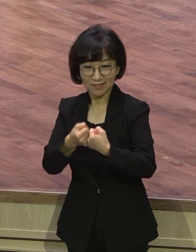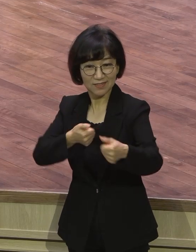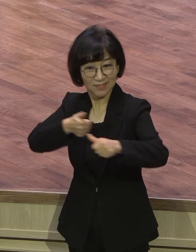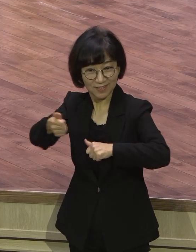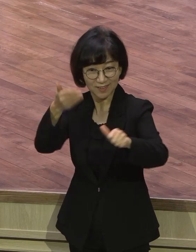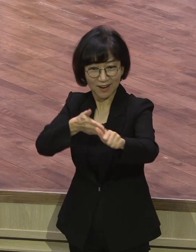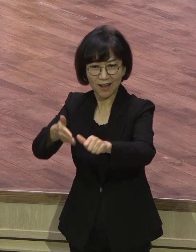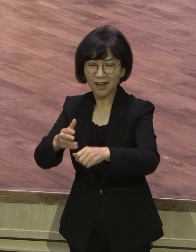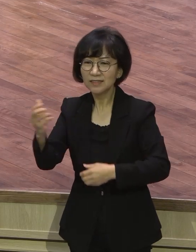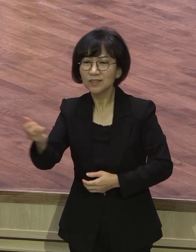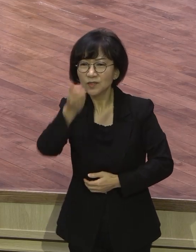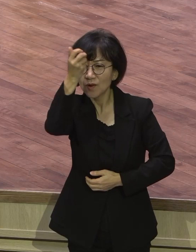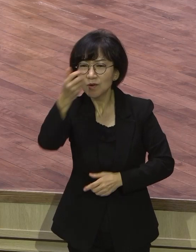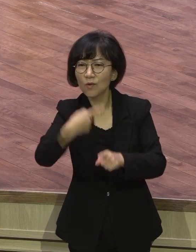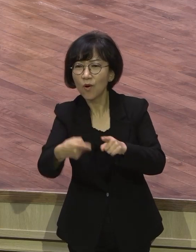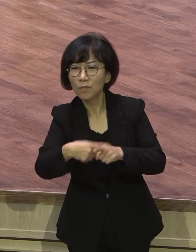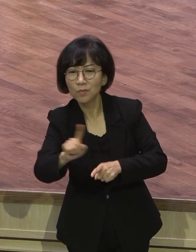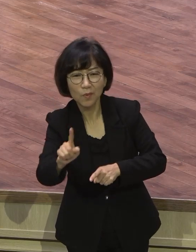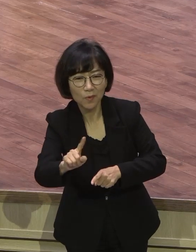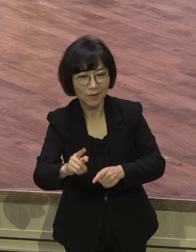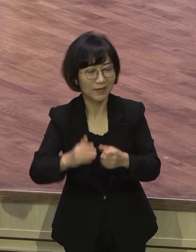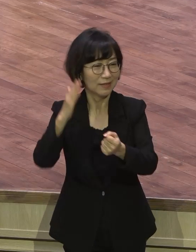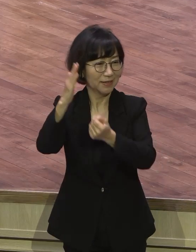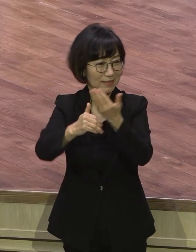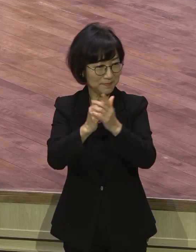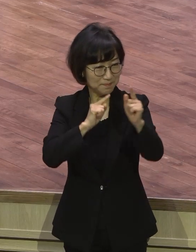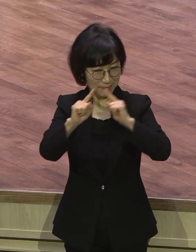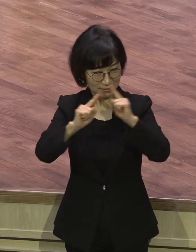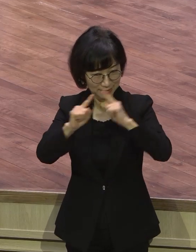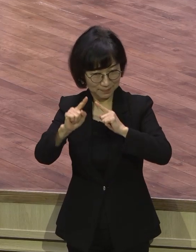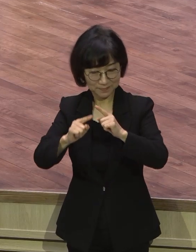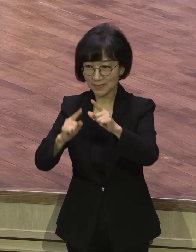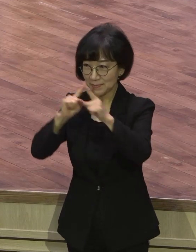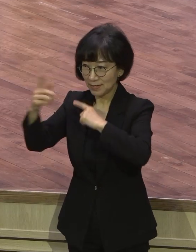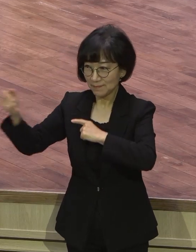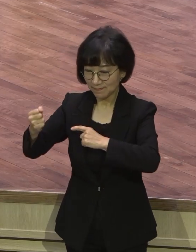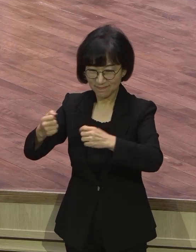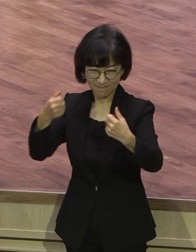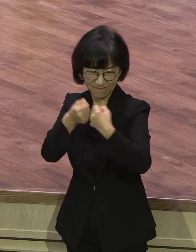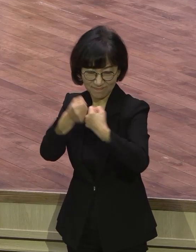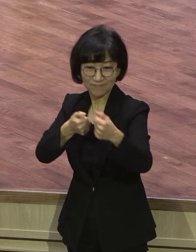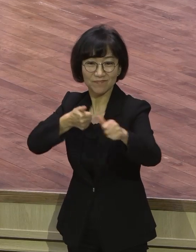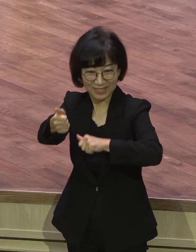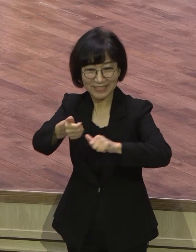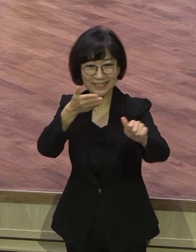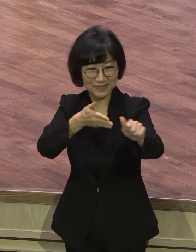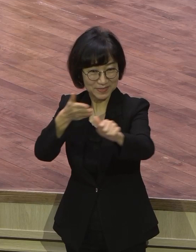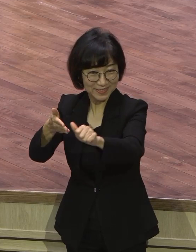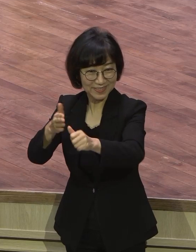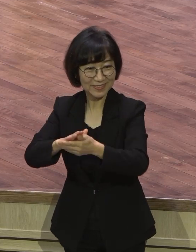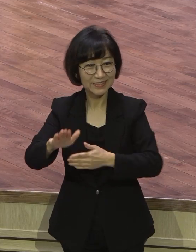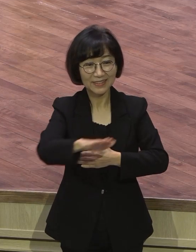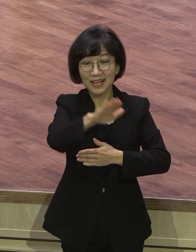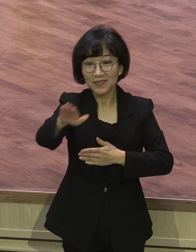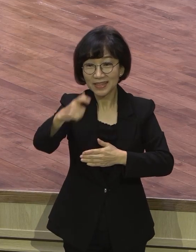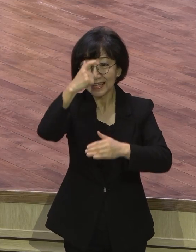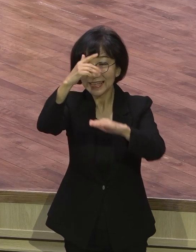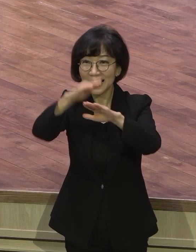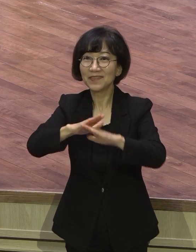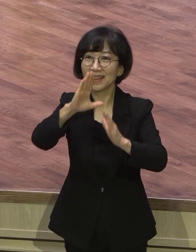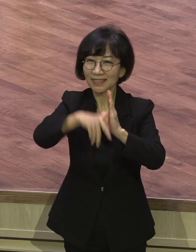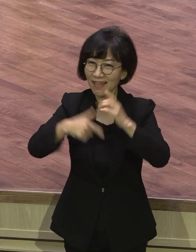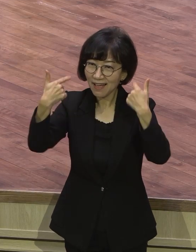금이 뭐예요? 하나님 말씀입니다. 말씀으로 싸워 이겨야 됩니다. 여러분이 예배 때마다 말씀